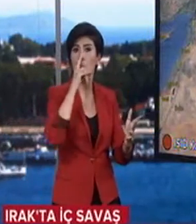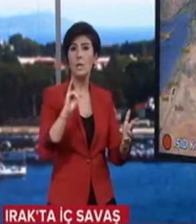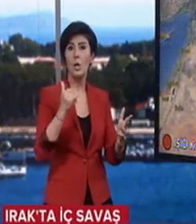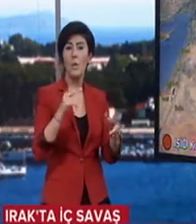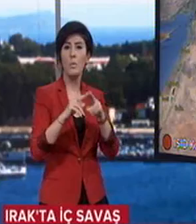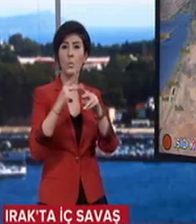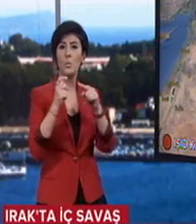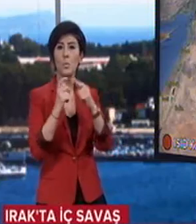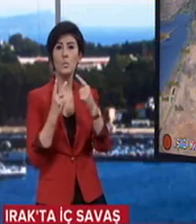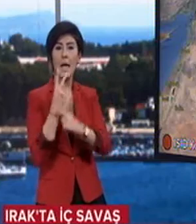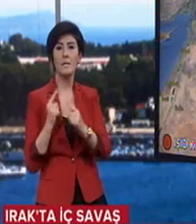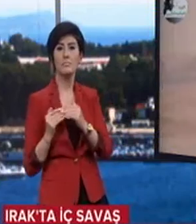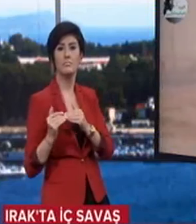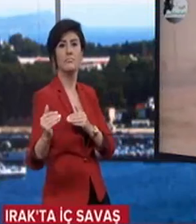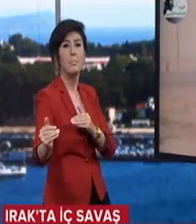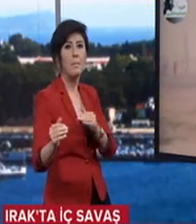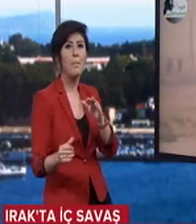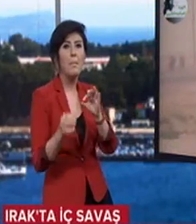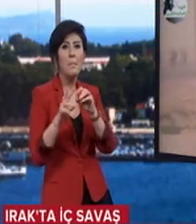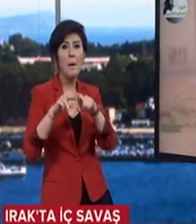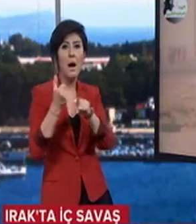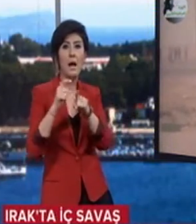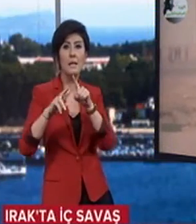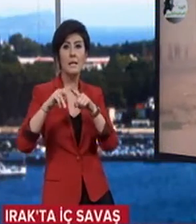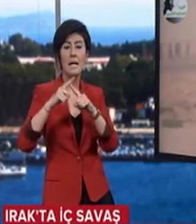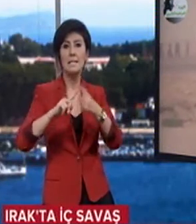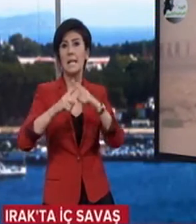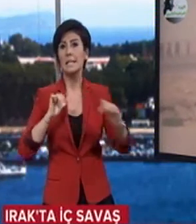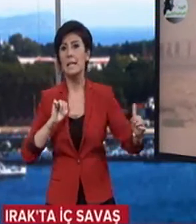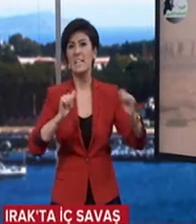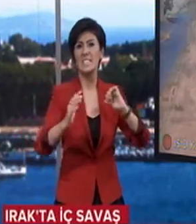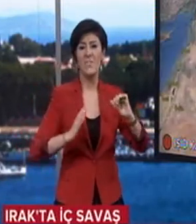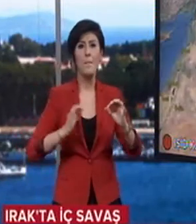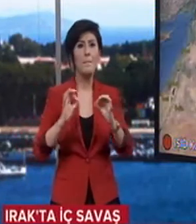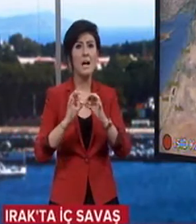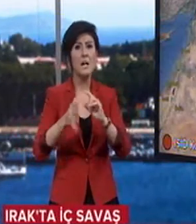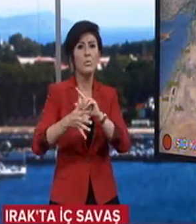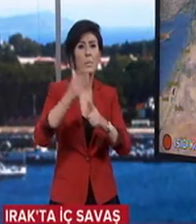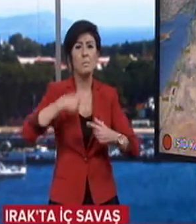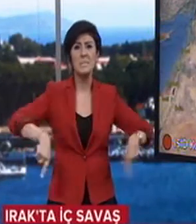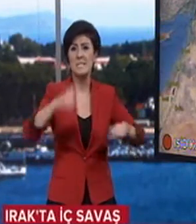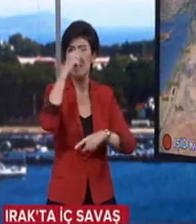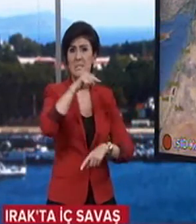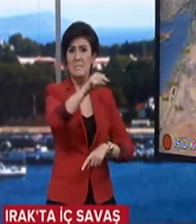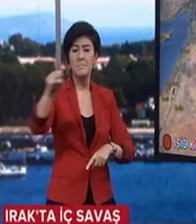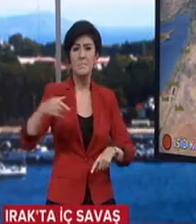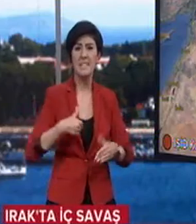kilometre kuzeyine kadar geldi. Bağdat'ta ise siyasi kriz yaşanıyor. Bağdat yönetimi "biz kimseye geri çekilme